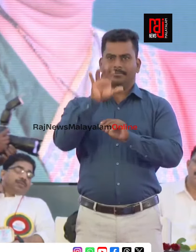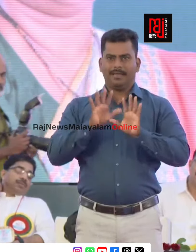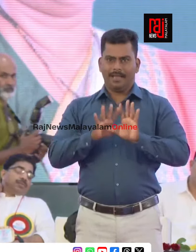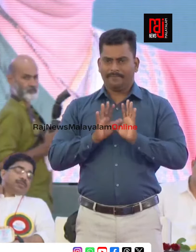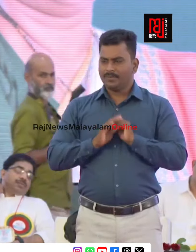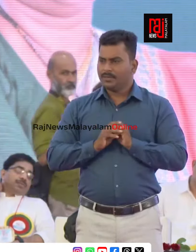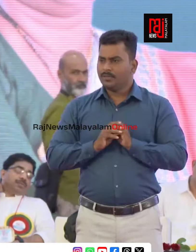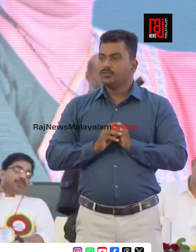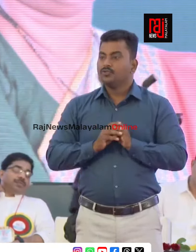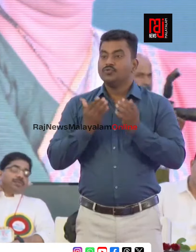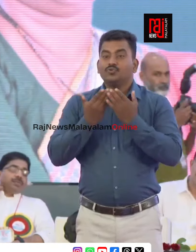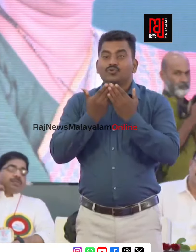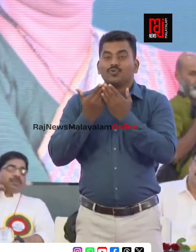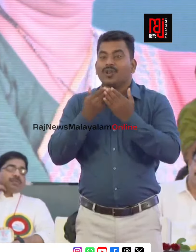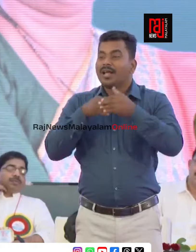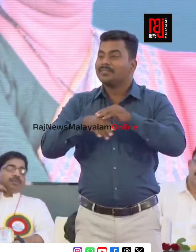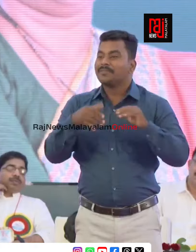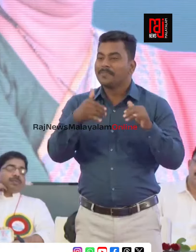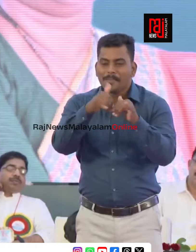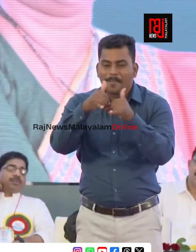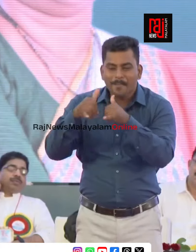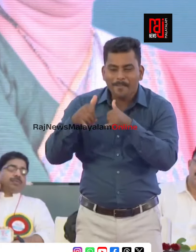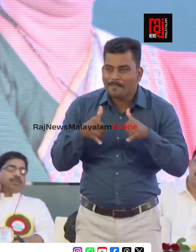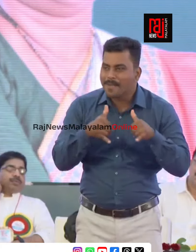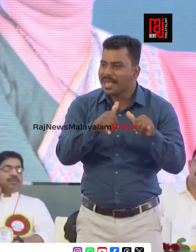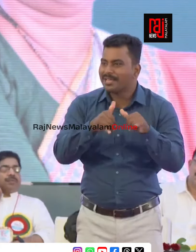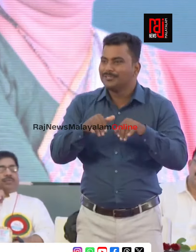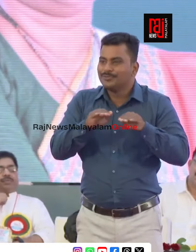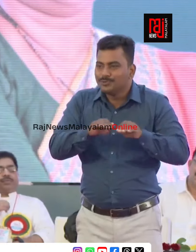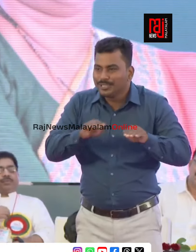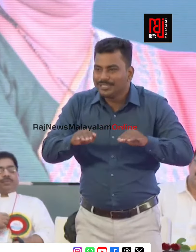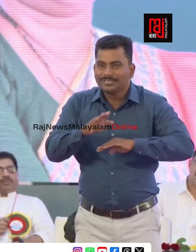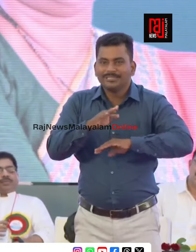സ്പെഷ്യൽ അംഗനവാടികൾ, ബഡ്സ് സ്കൂളുകൾ,